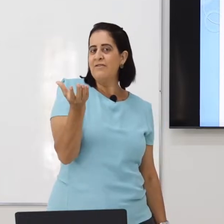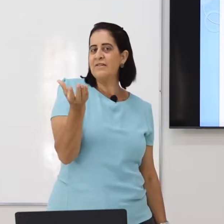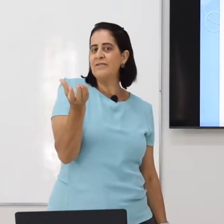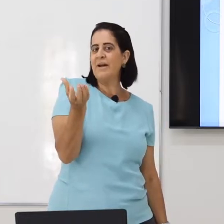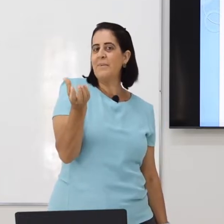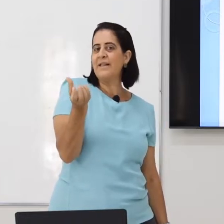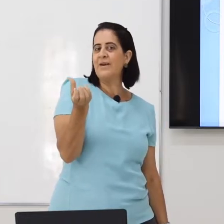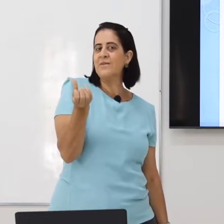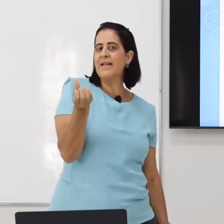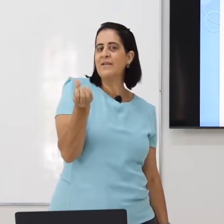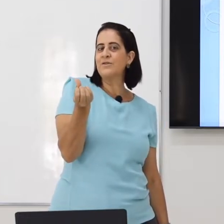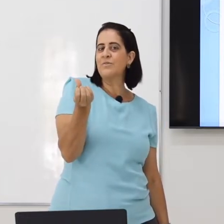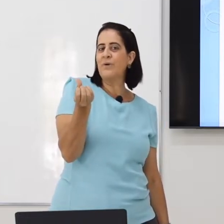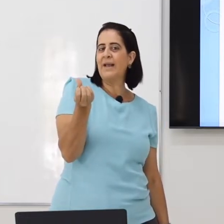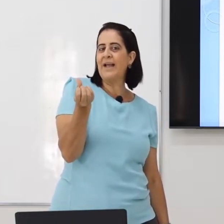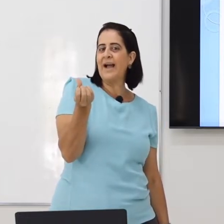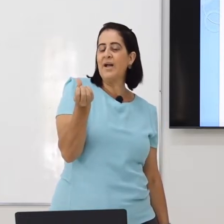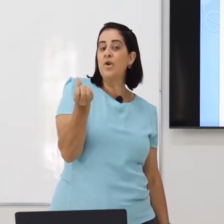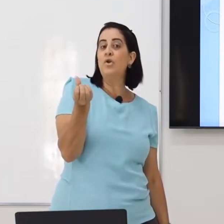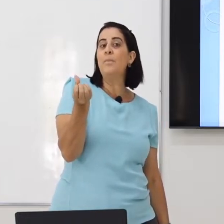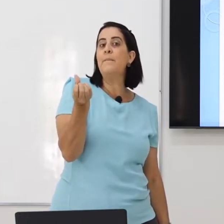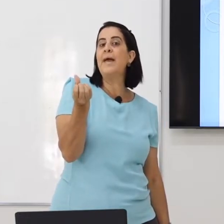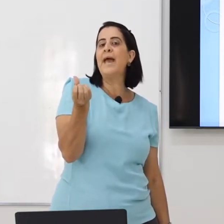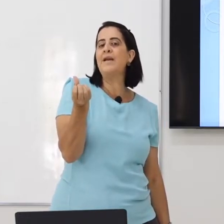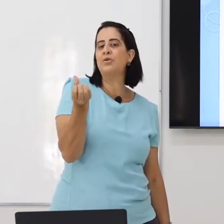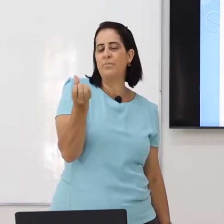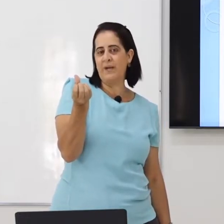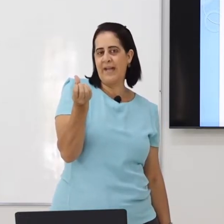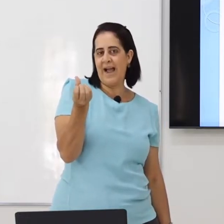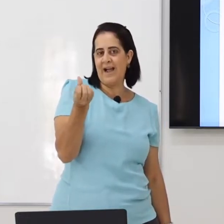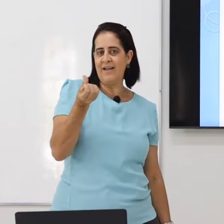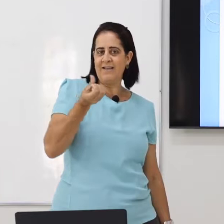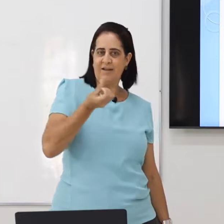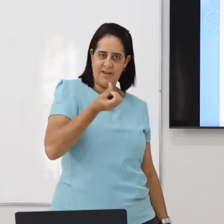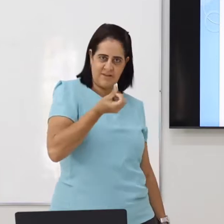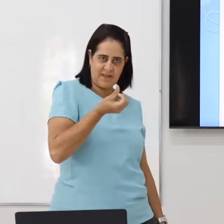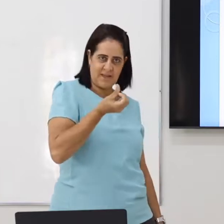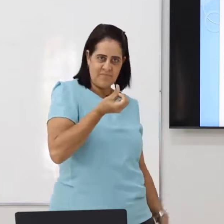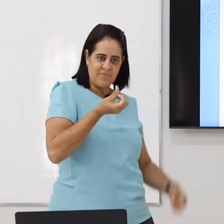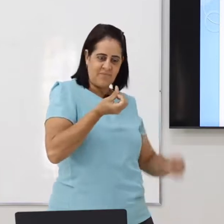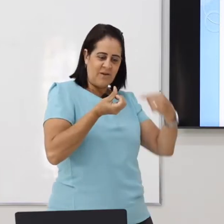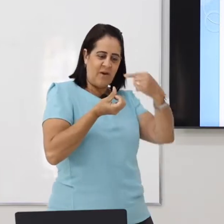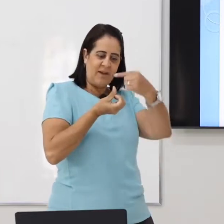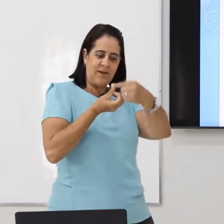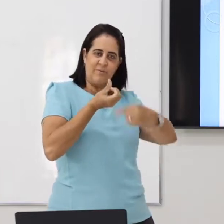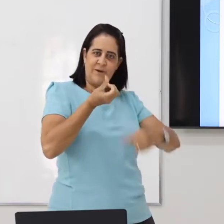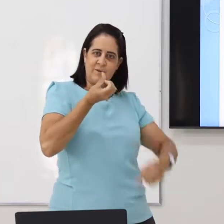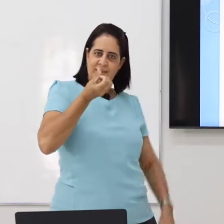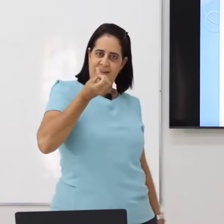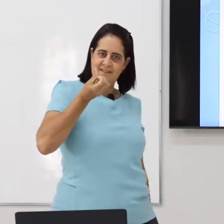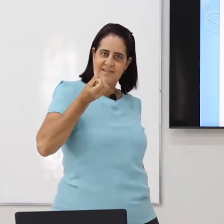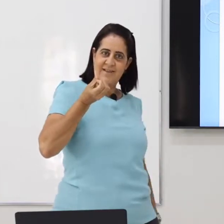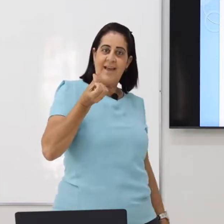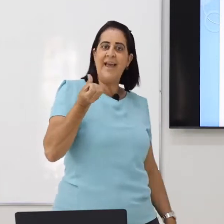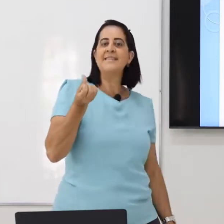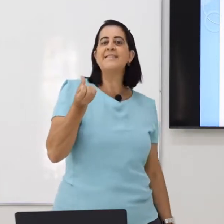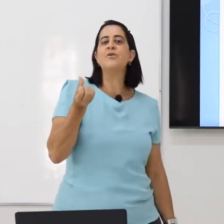você vai prender os dedos no polegar, no meio do polegar. Tá vendo aqui? Olha aqui o número 6. Esse é o